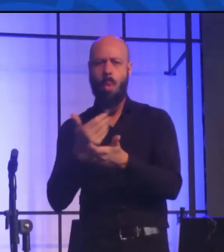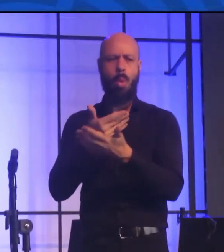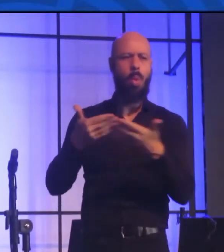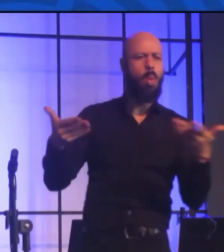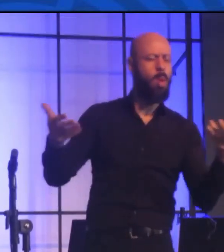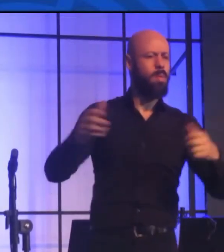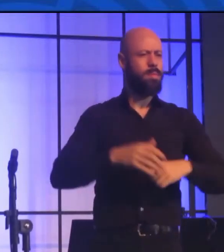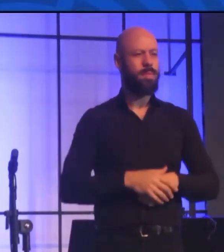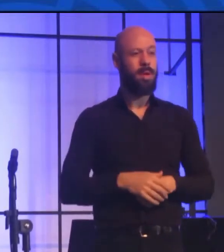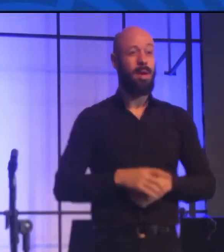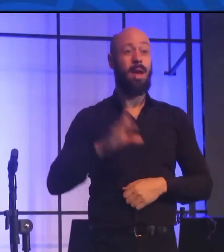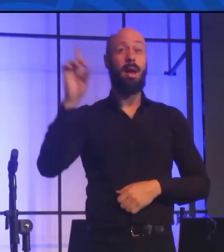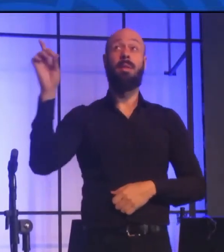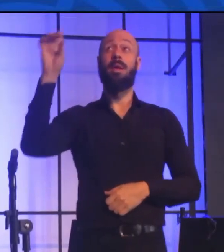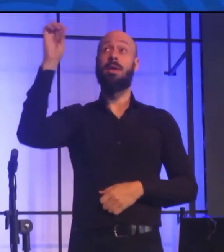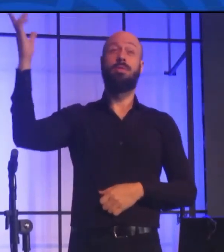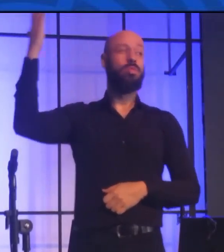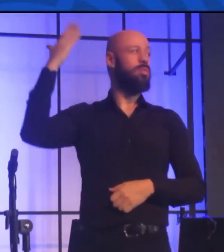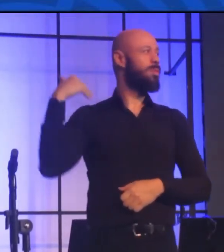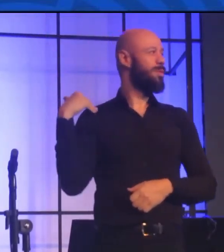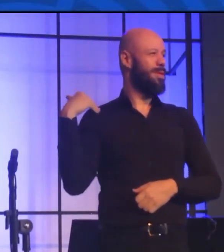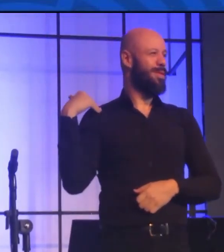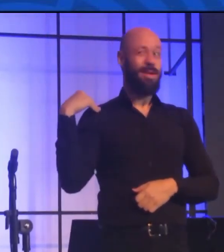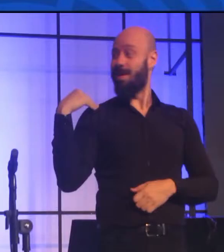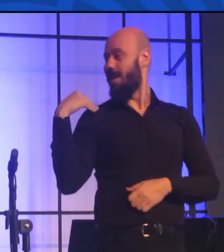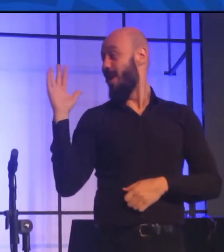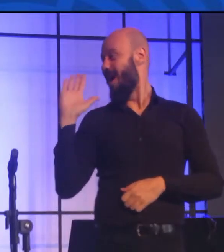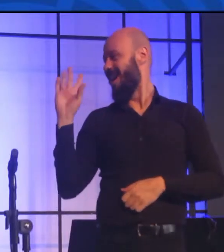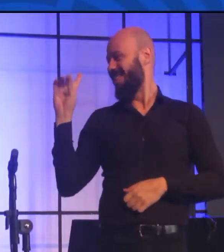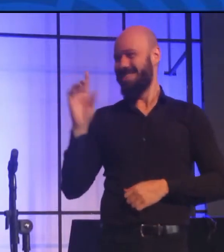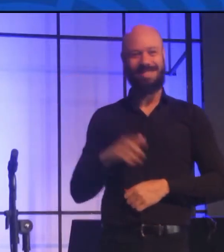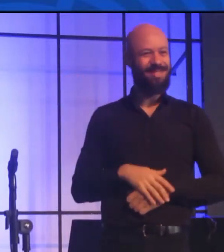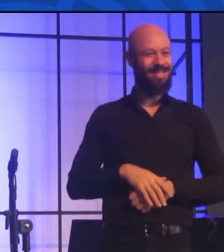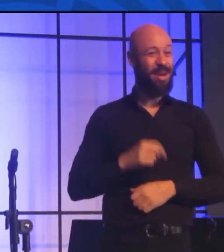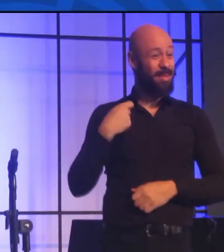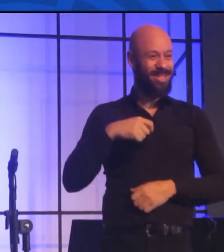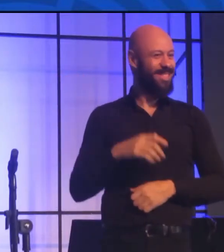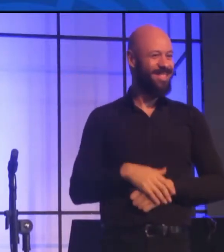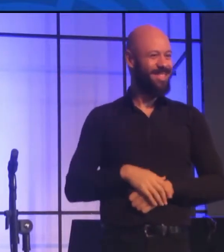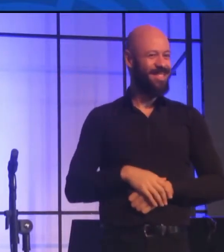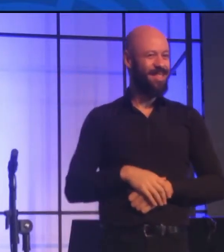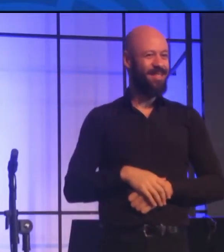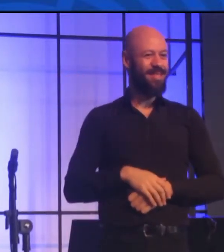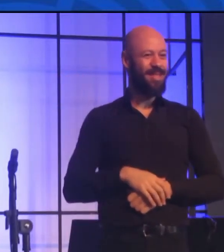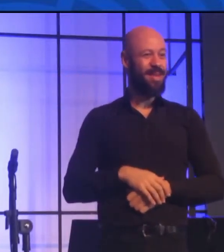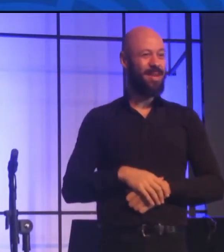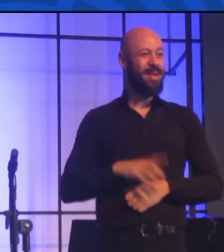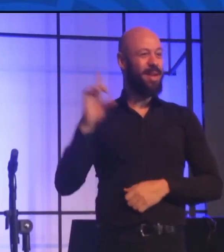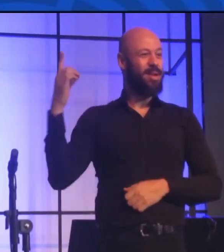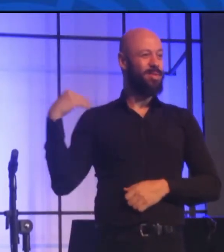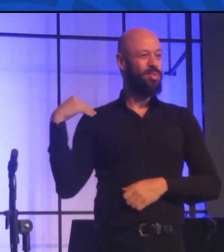está andando comigo aonde eu vou. É isso que nós aprendemos.